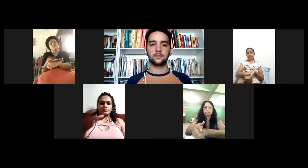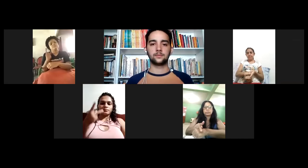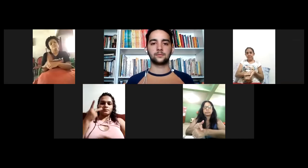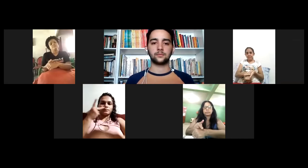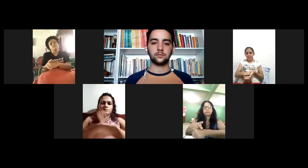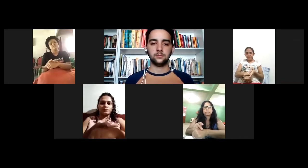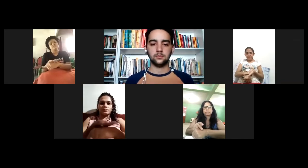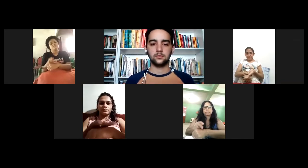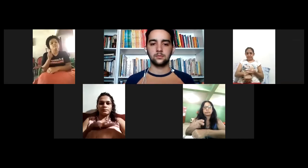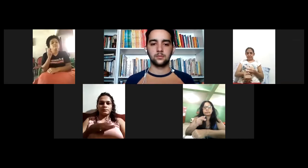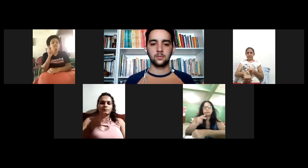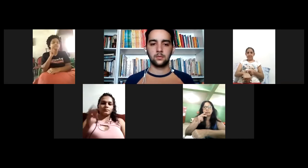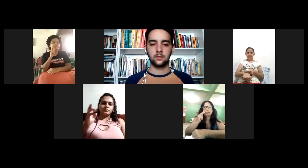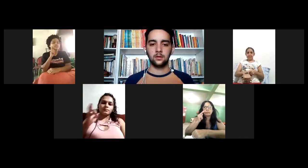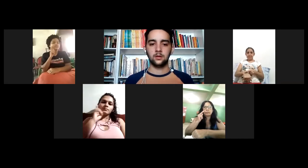rosa,